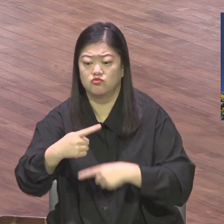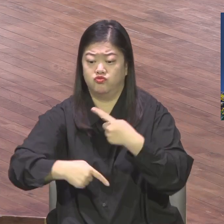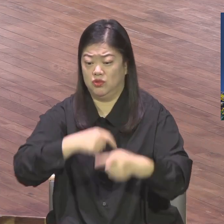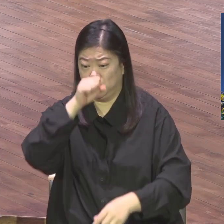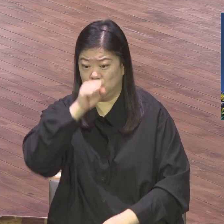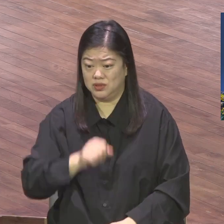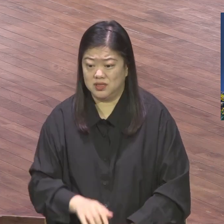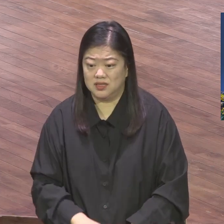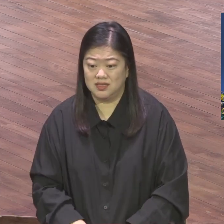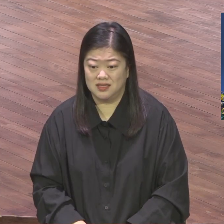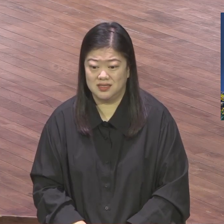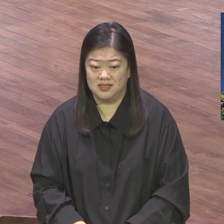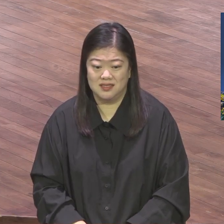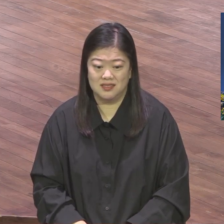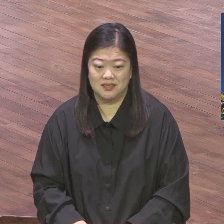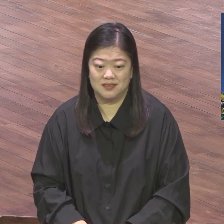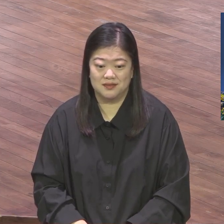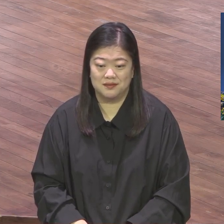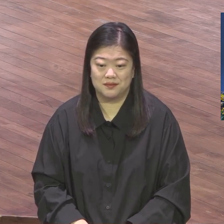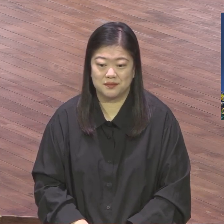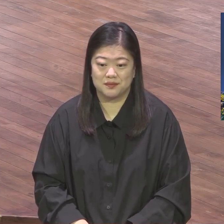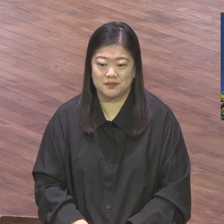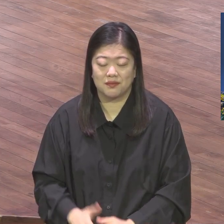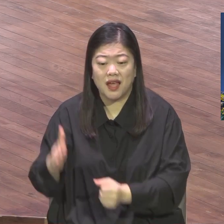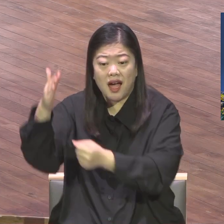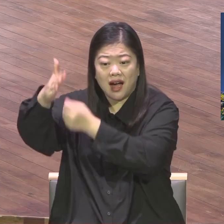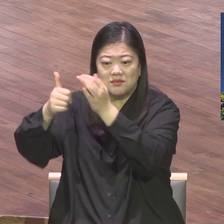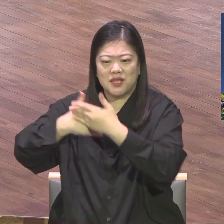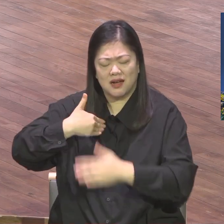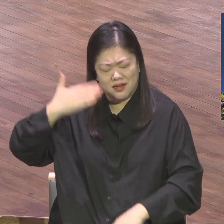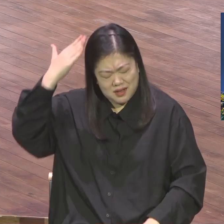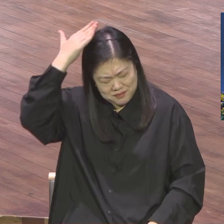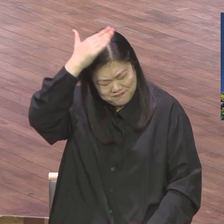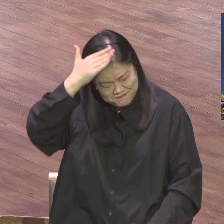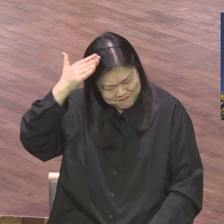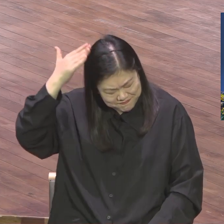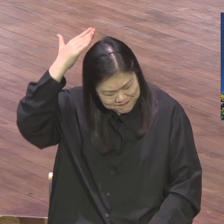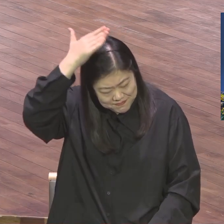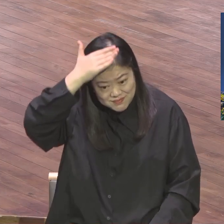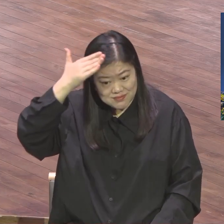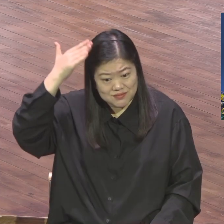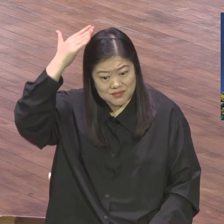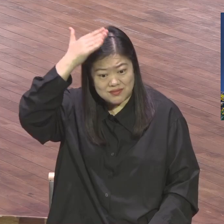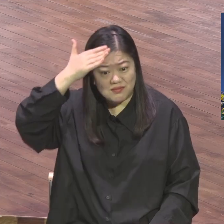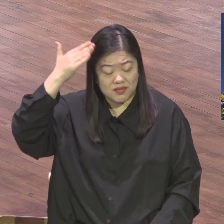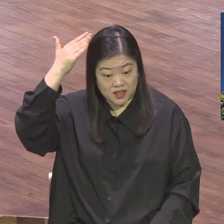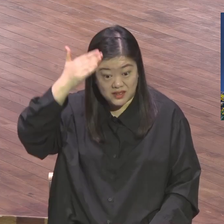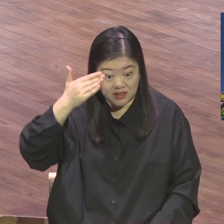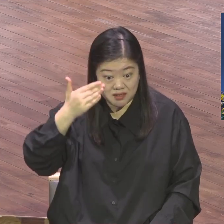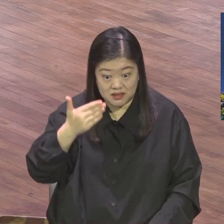삼아주시고, 나를 영적으로 매우 존귀한 자로 보신다.